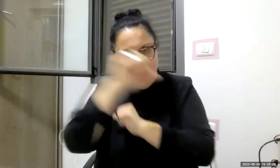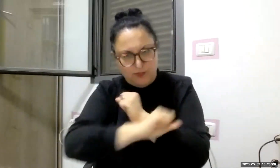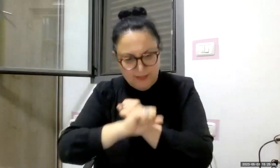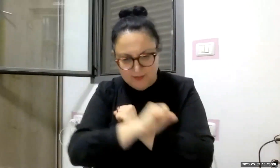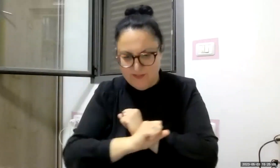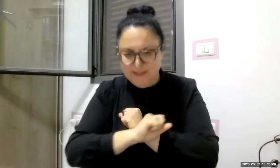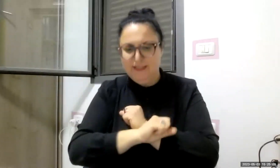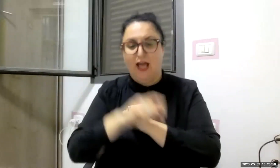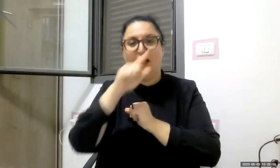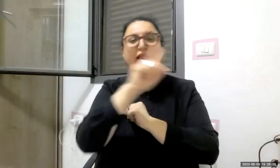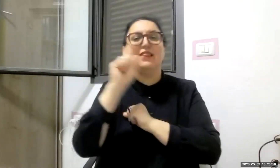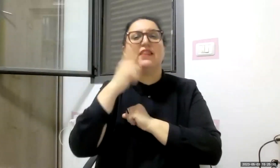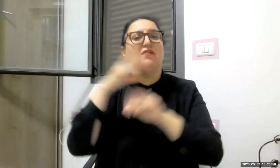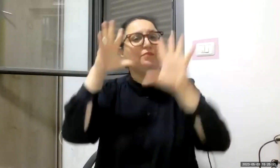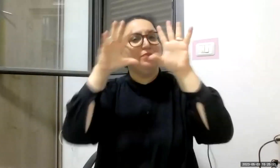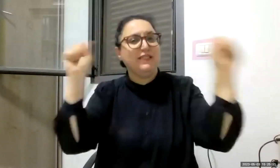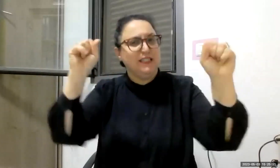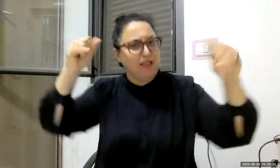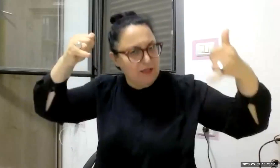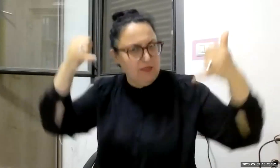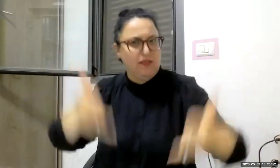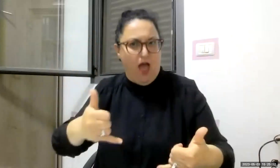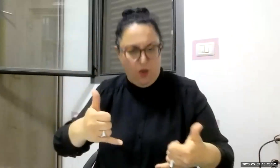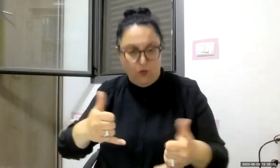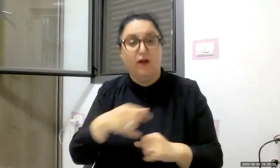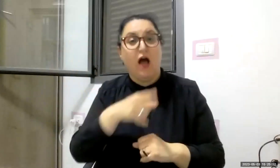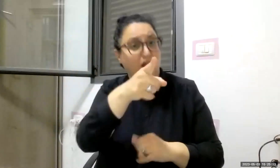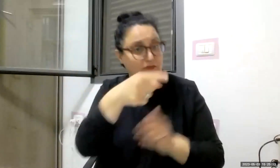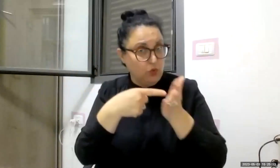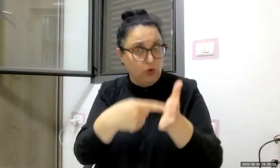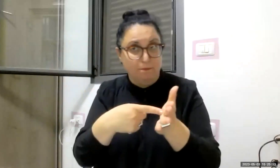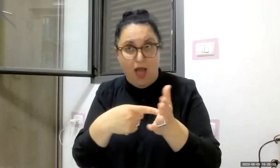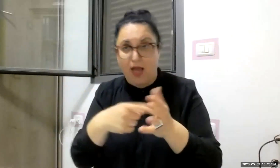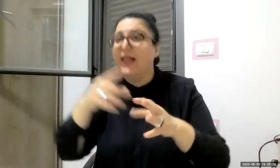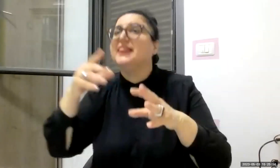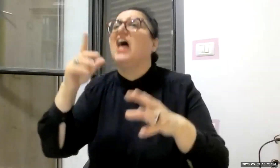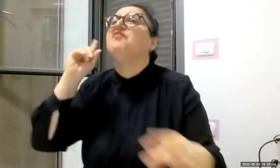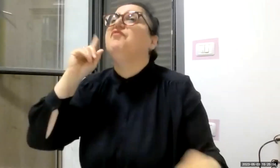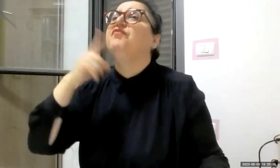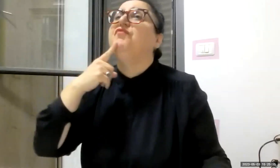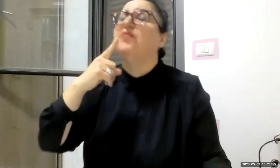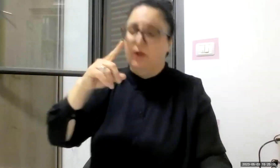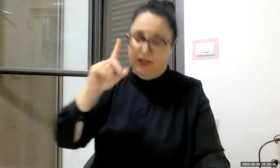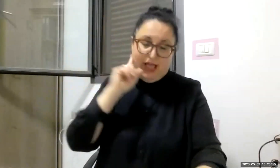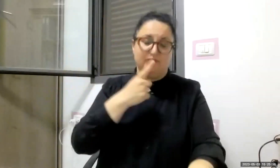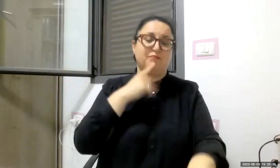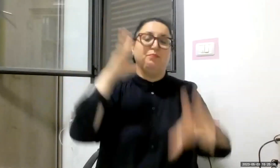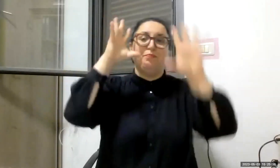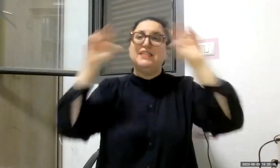שהיא נוצרה באוניברסיטת גלו-די שנקראת שנקראת דף נאו